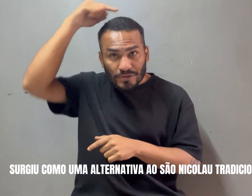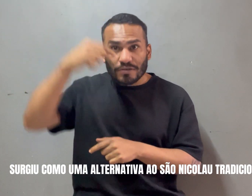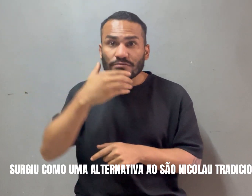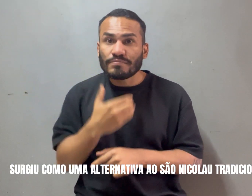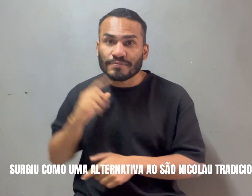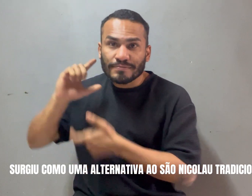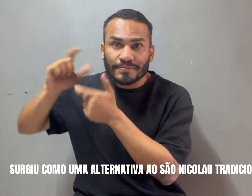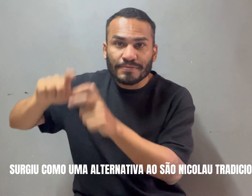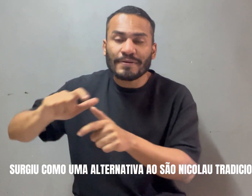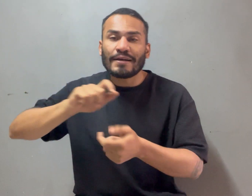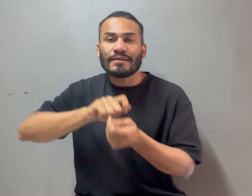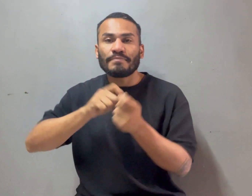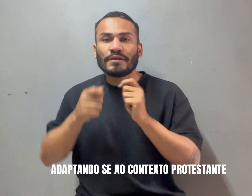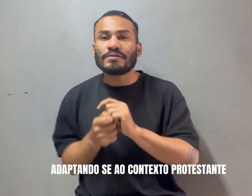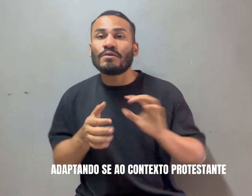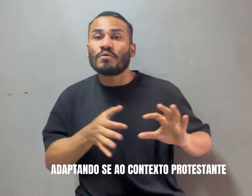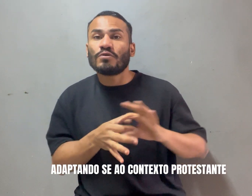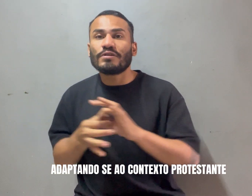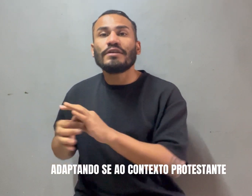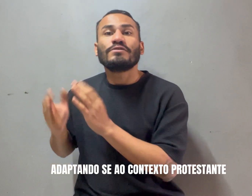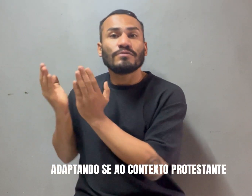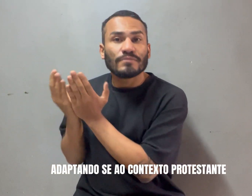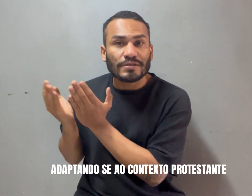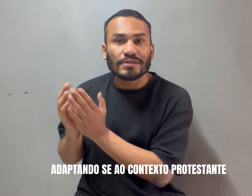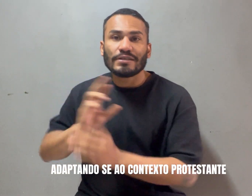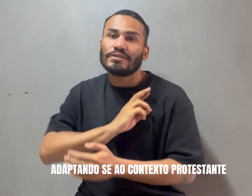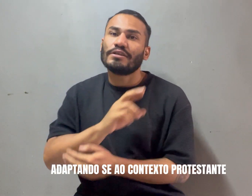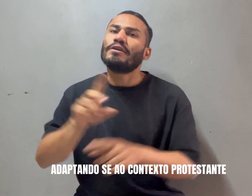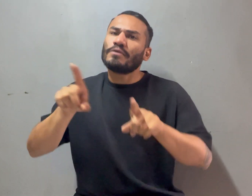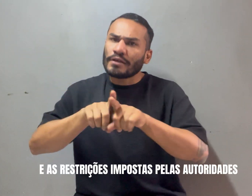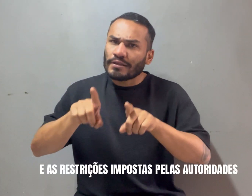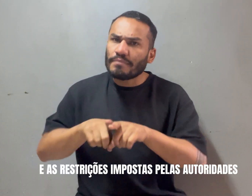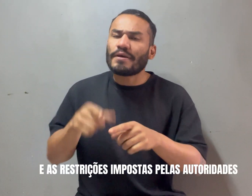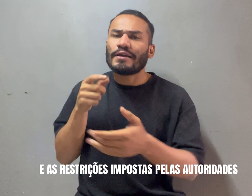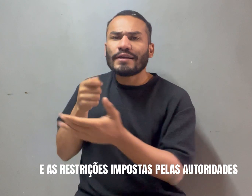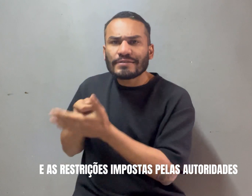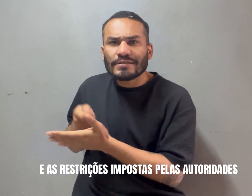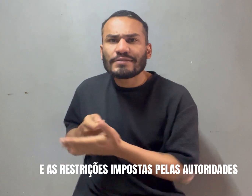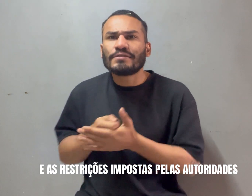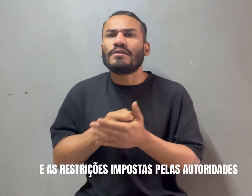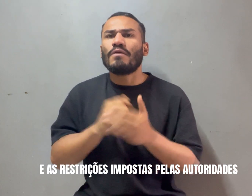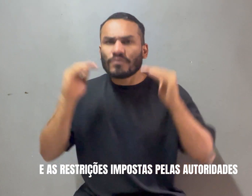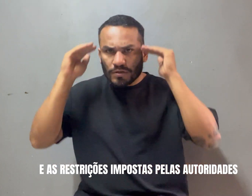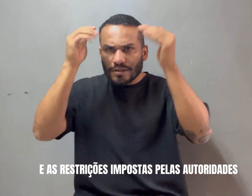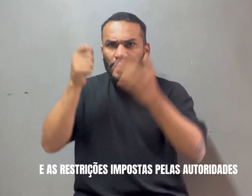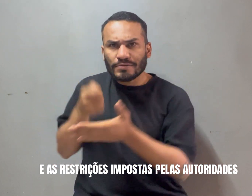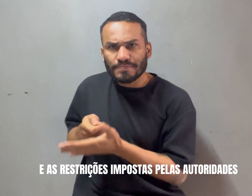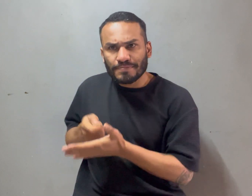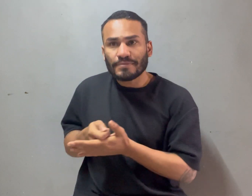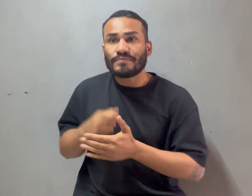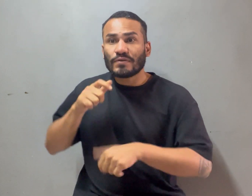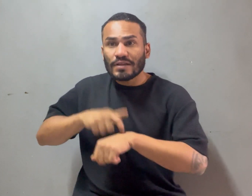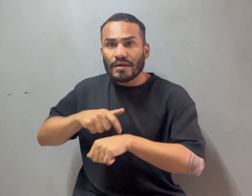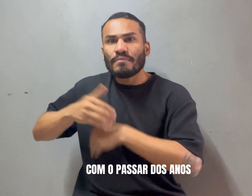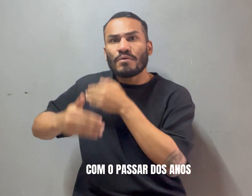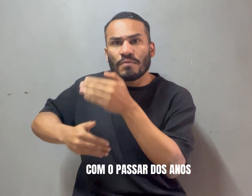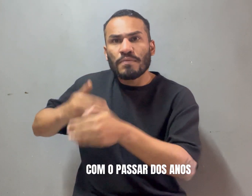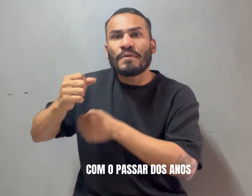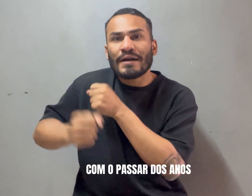Nicolau tradicional, adaptando-se ao contexto protestante e às restrições impostas pelas autoridades. Com o passar dos